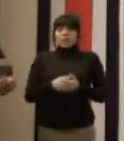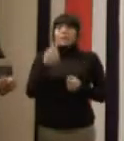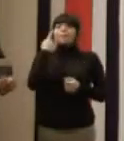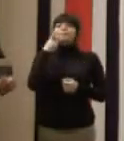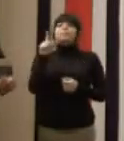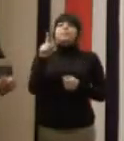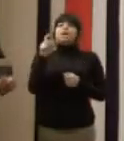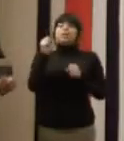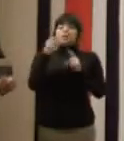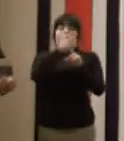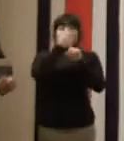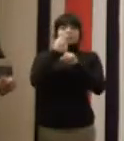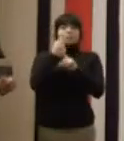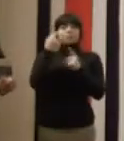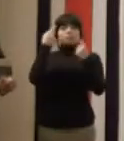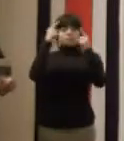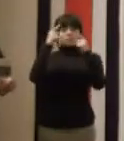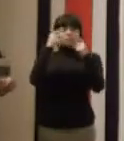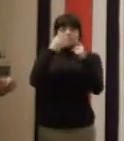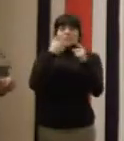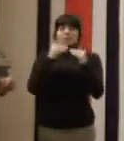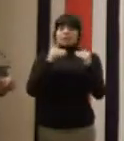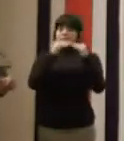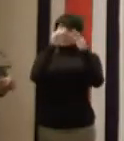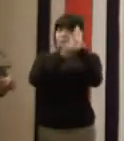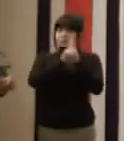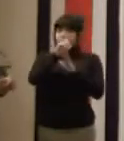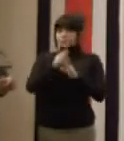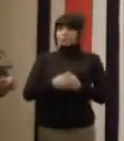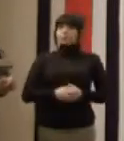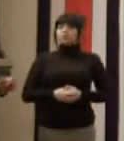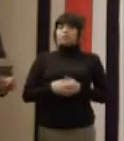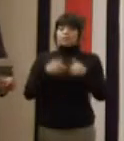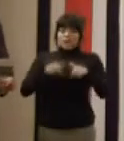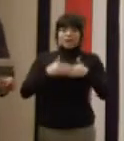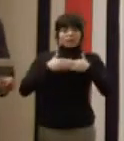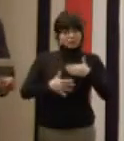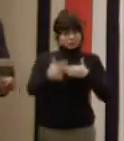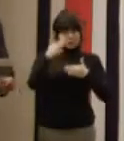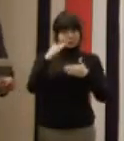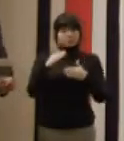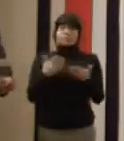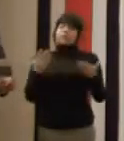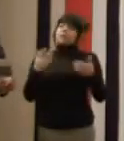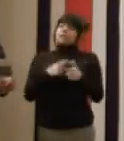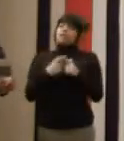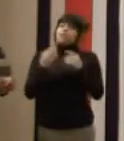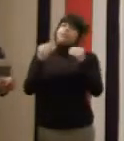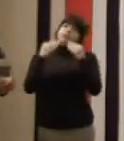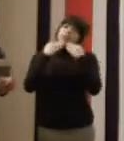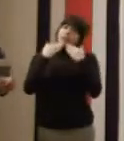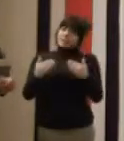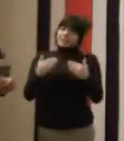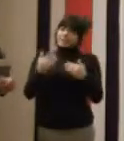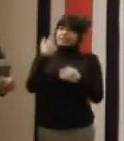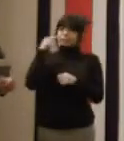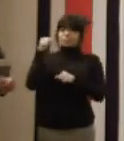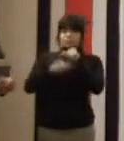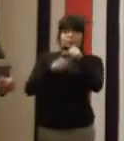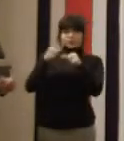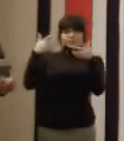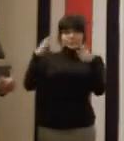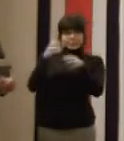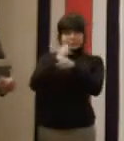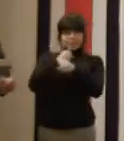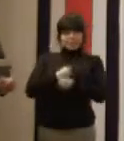para alcanzar mejores niveles de desarrollo de aquí para adelante. Así es que muchísimas gracias por el esfuerzo